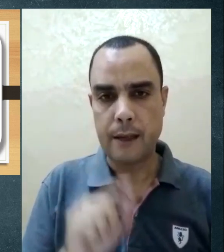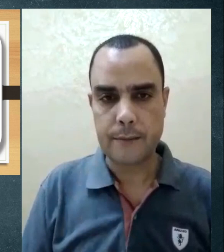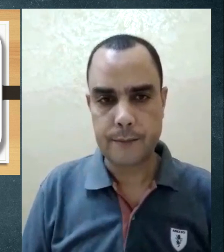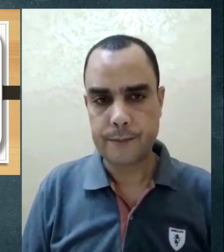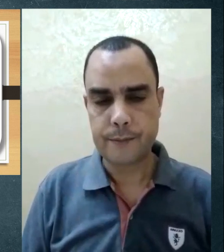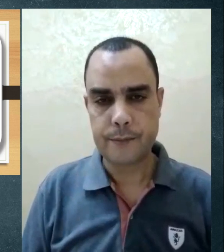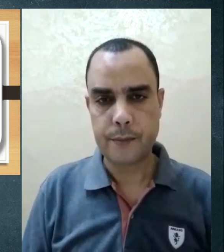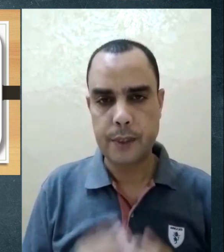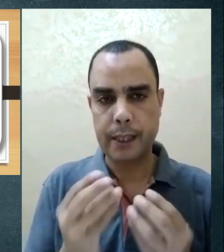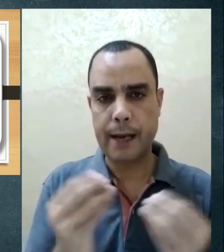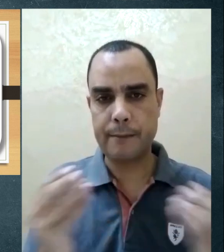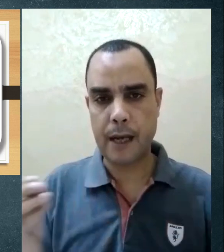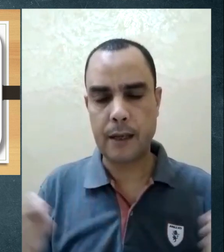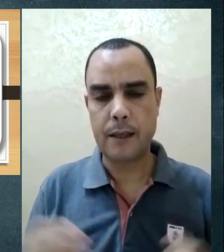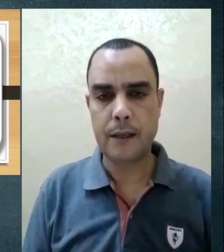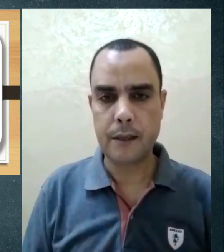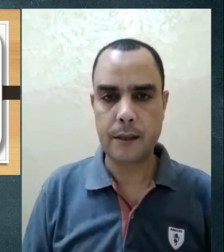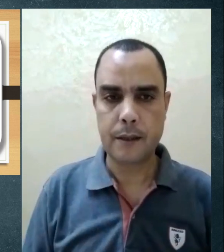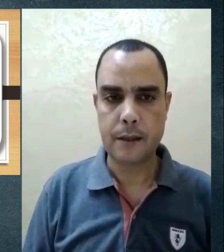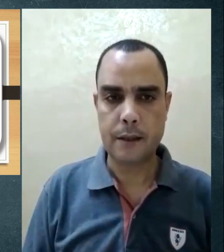ب جمع